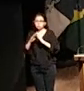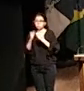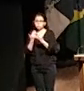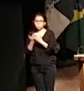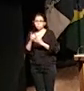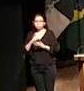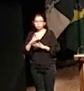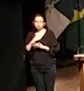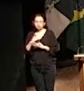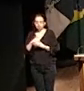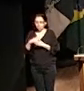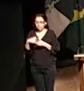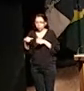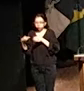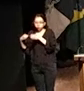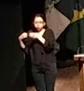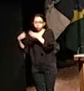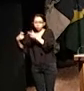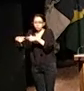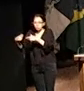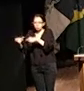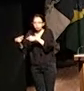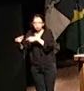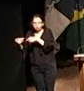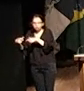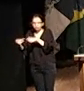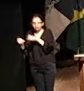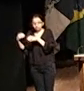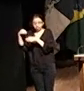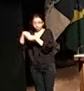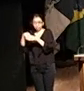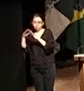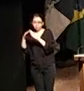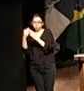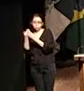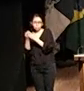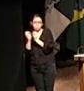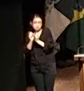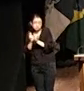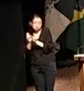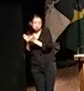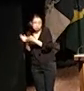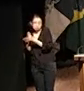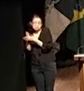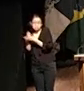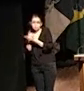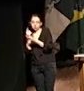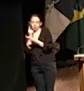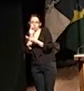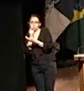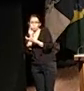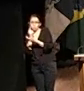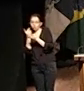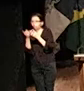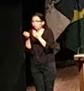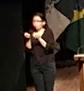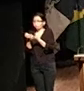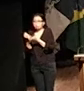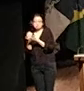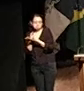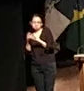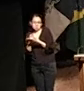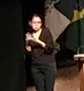camuflado vendendo mais balas umas coisas com uma desculpa de que lá de 1940 ela tava fazendo um caixa